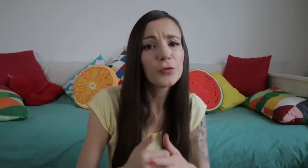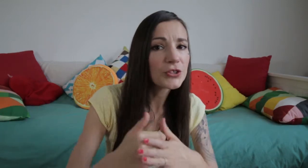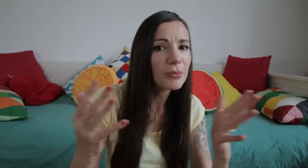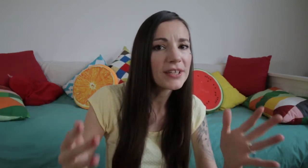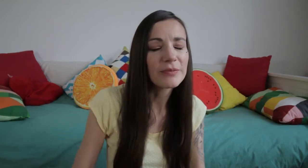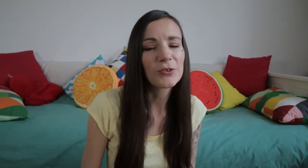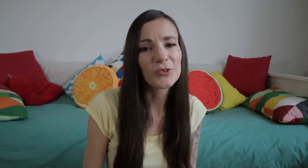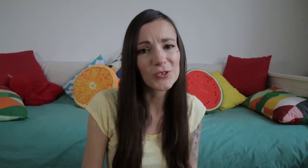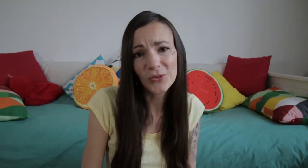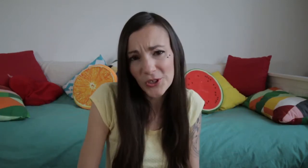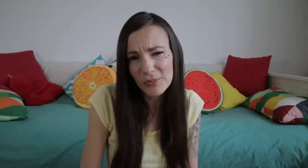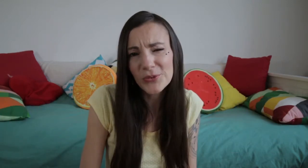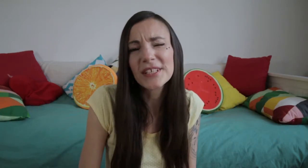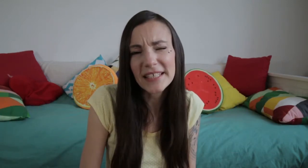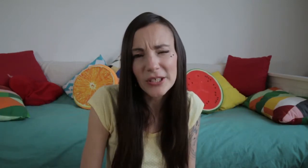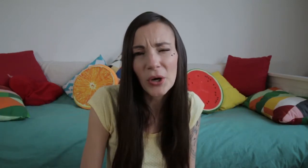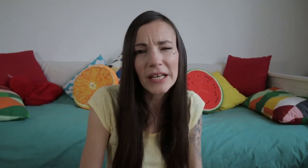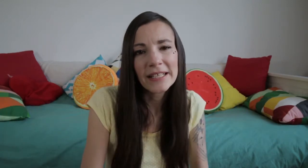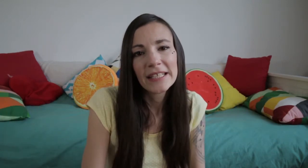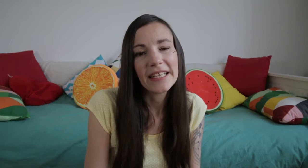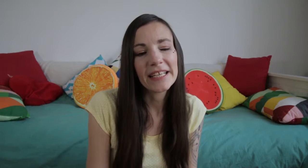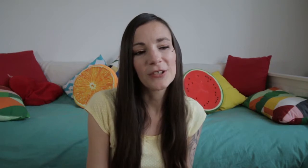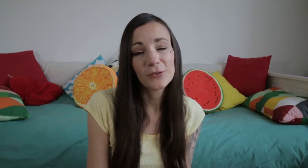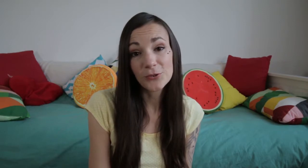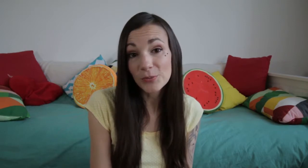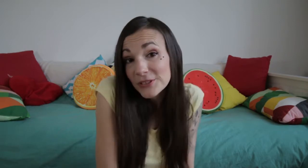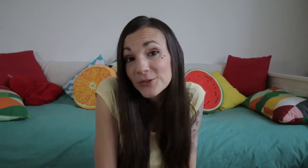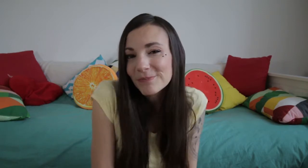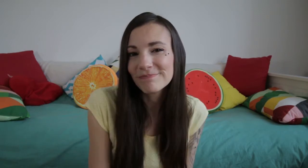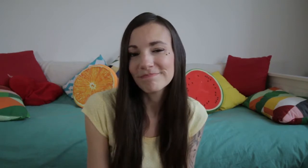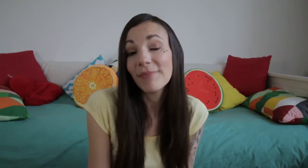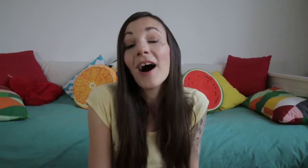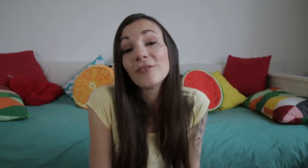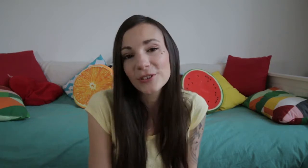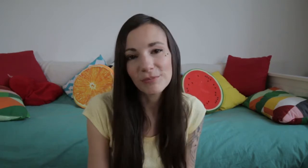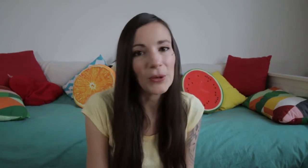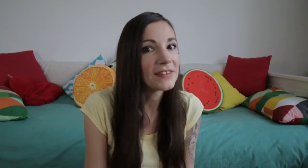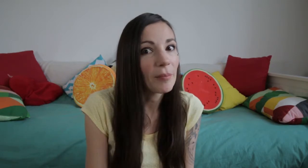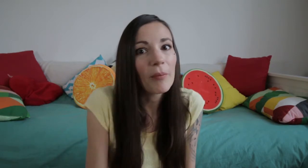nouveaux abonnés, que je chante comme une casserole et que je m'excuse par avance pour les tympans